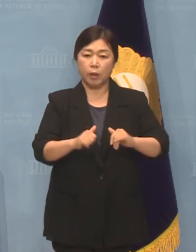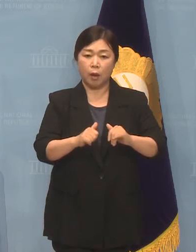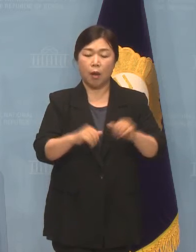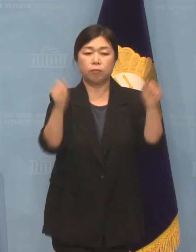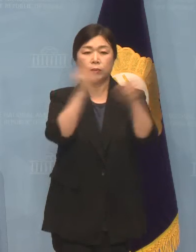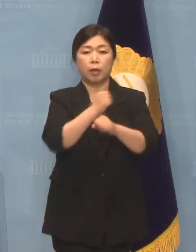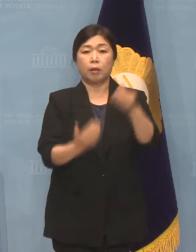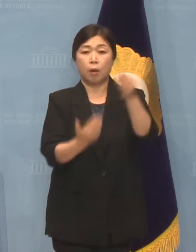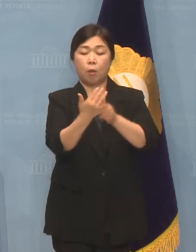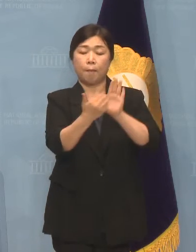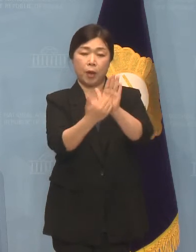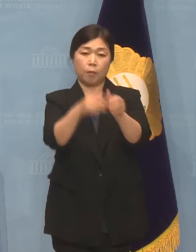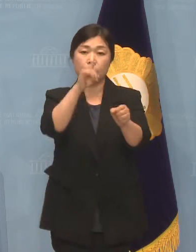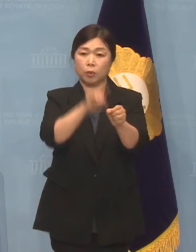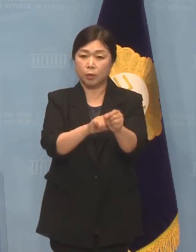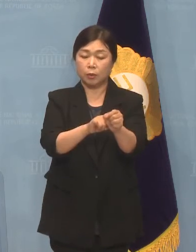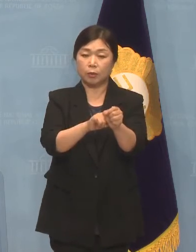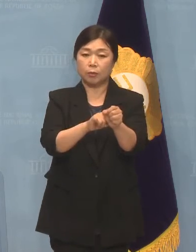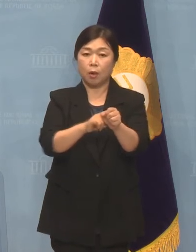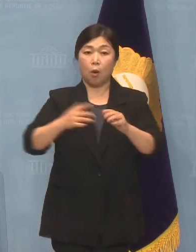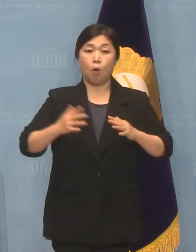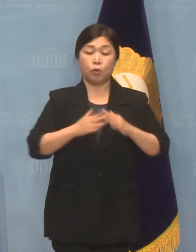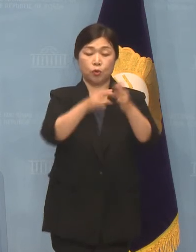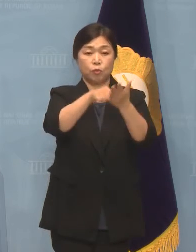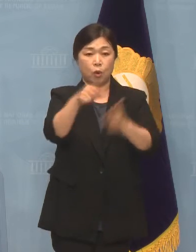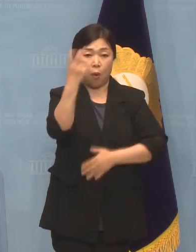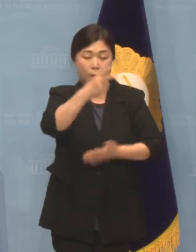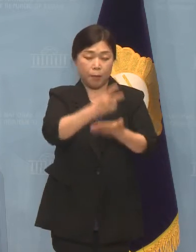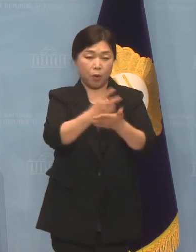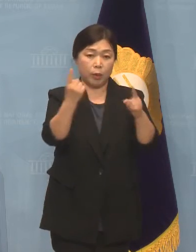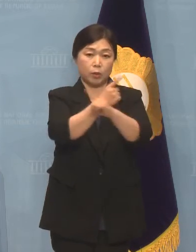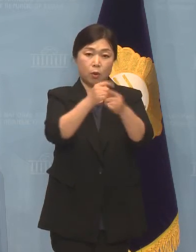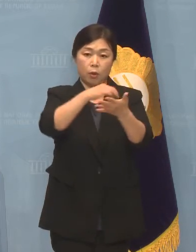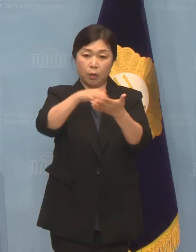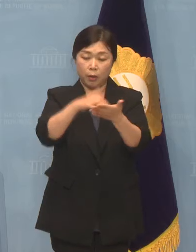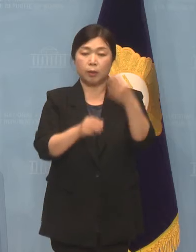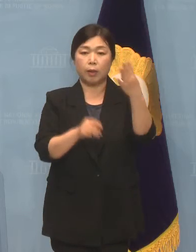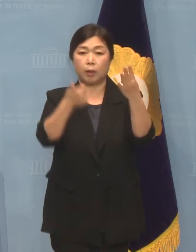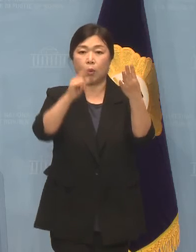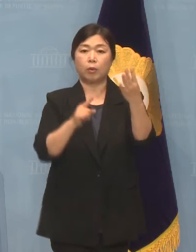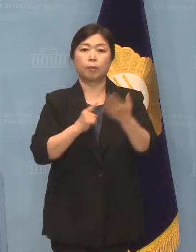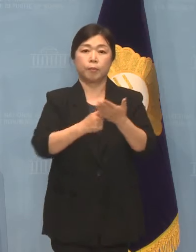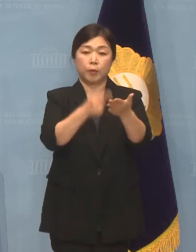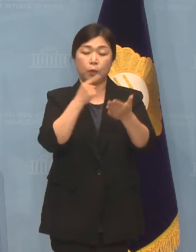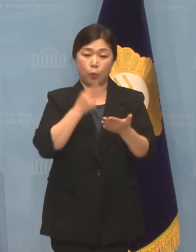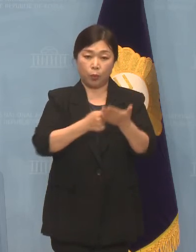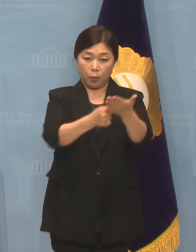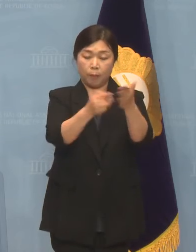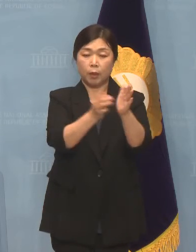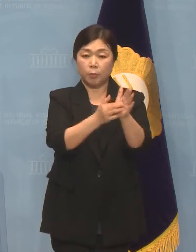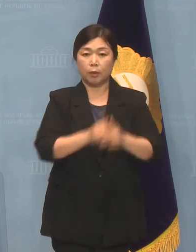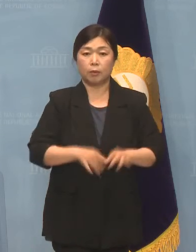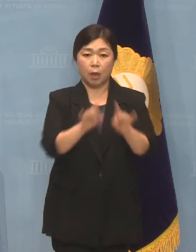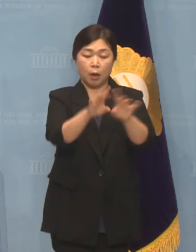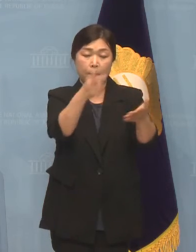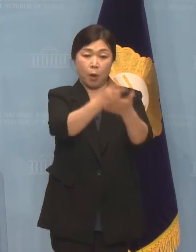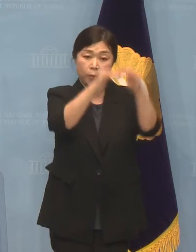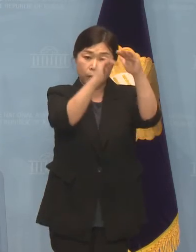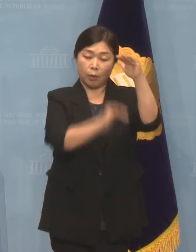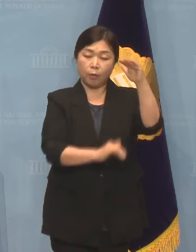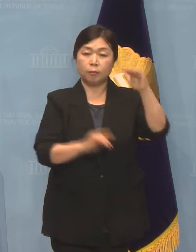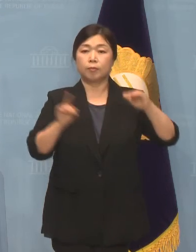붕괴 사고의 재발을 방지하기 위한 건축물 관리법 개정안 4건이 접수되었습니다. 각각의